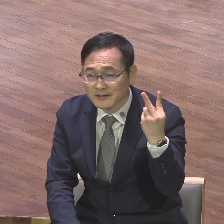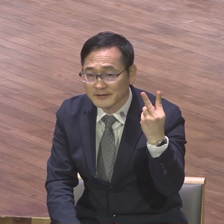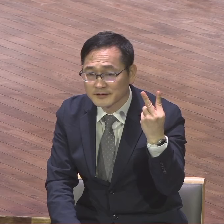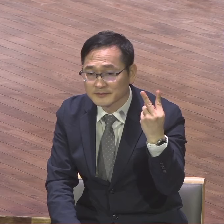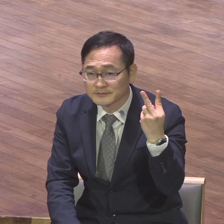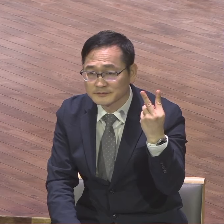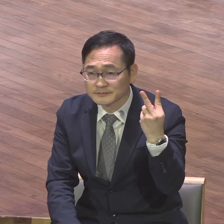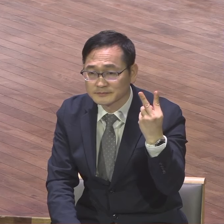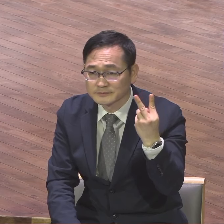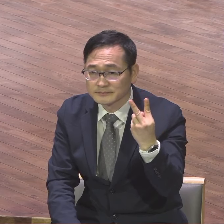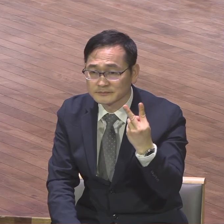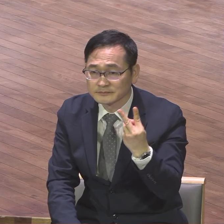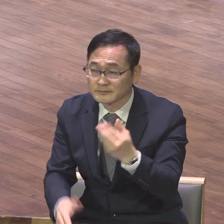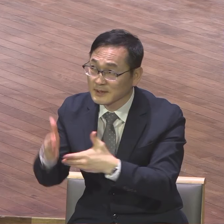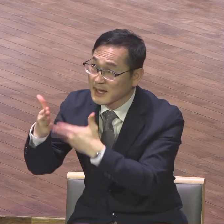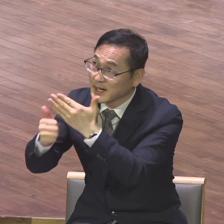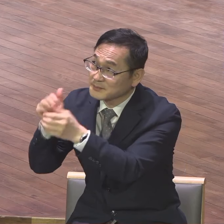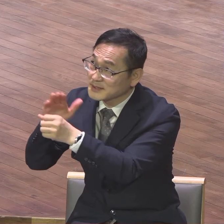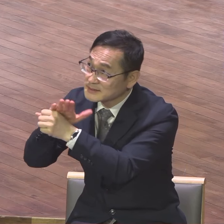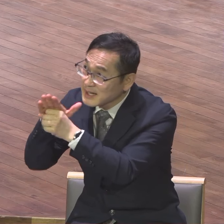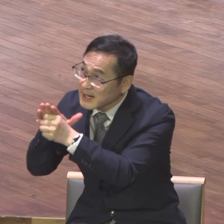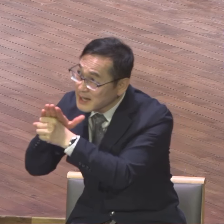하나님을 사랑하냐? 이웃을 사랑해.